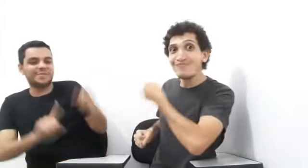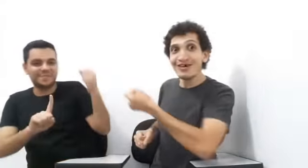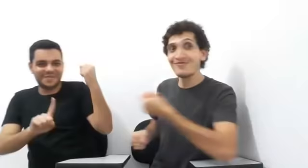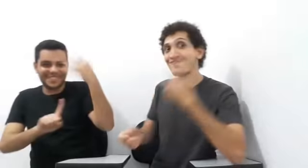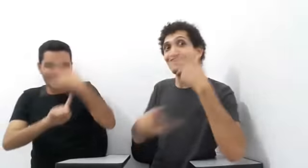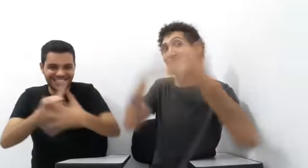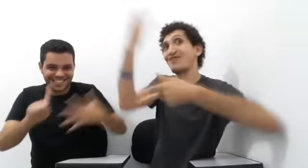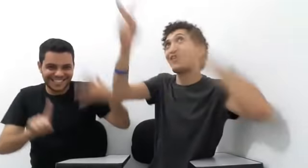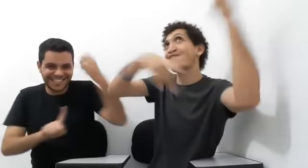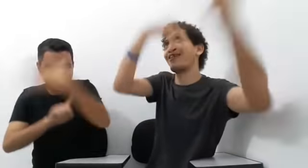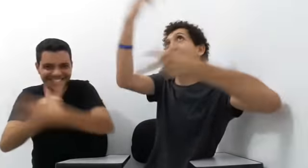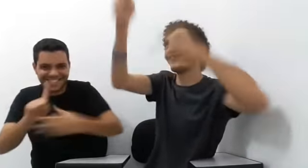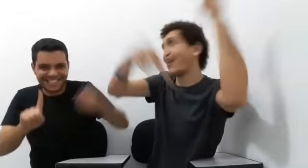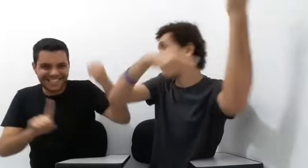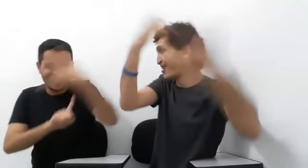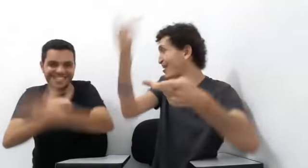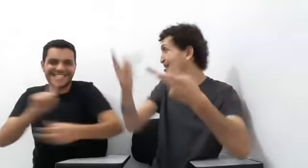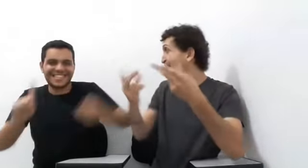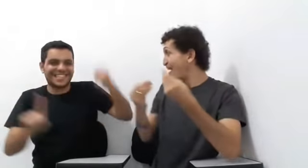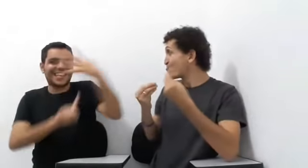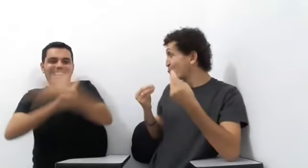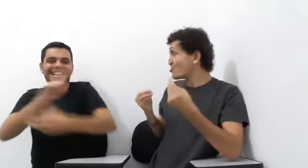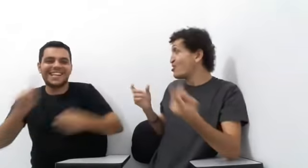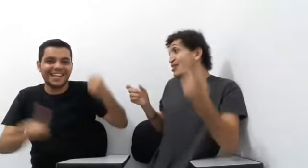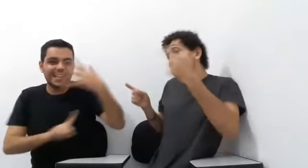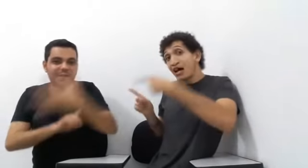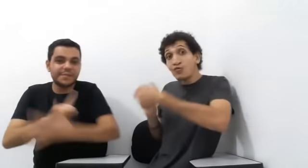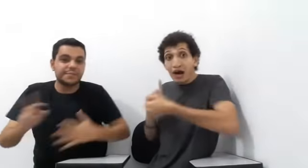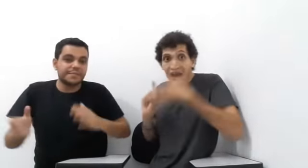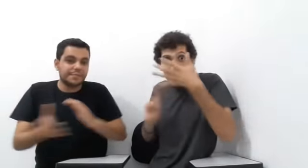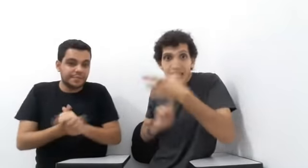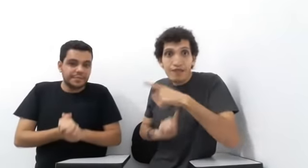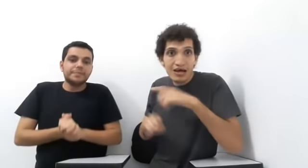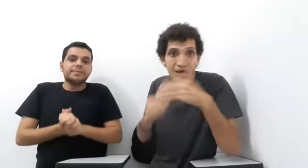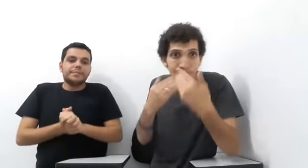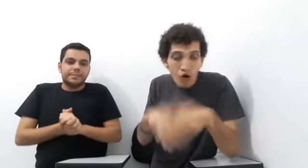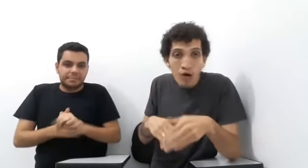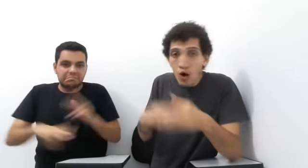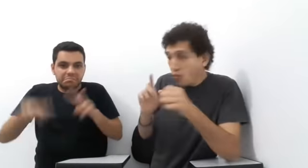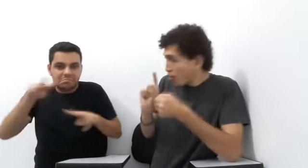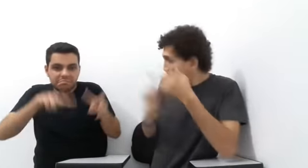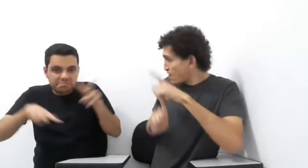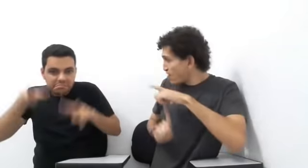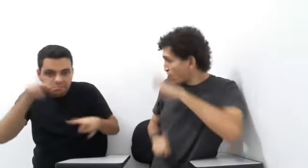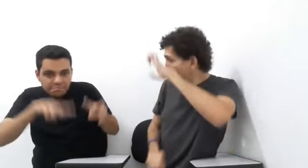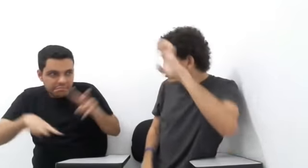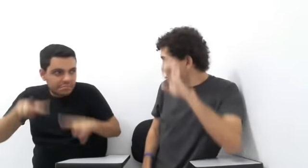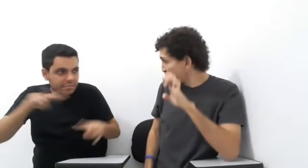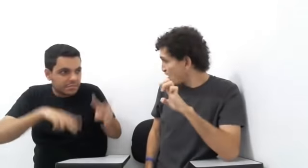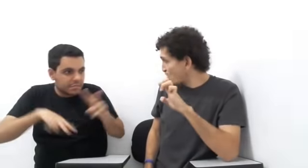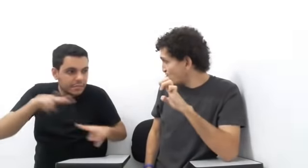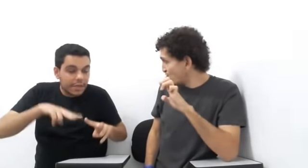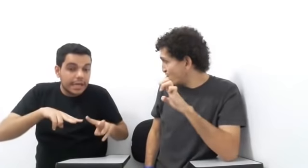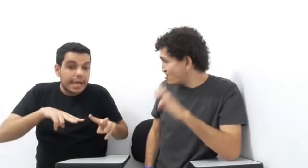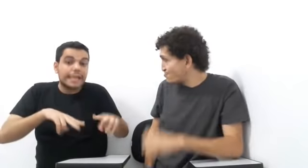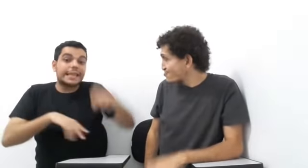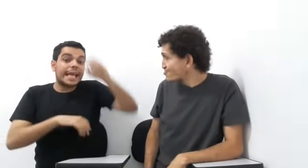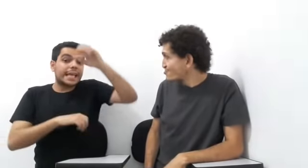entrevista, falar, eu fui. E aí o CAIS tem essa prova, o CAIS tem todos os resultados? Tem em